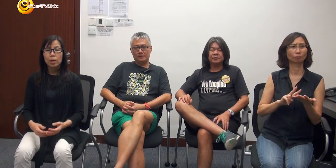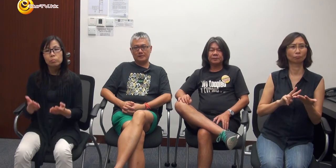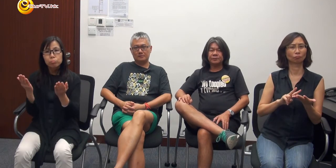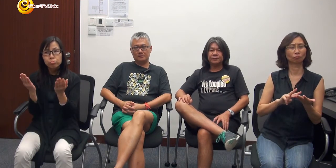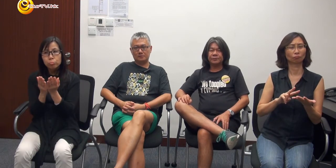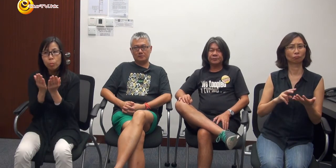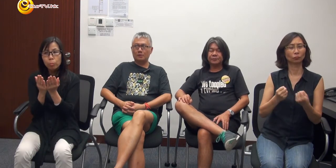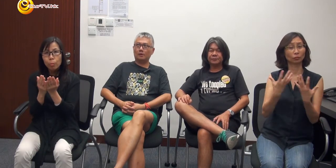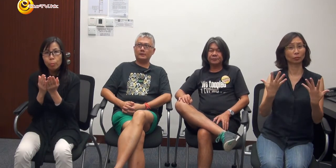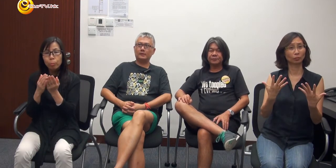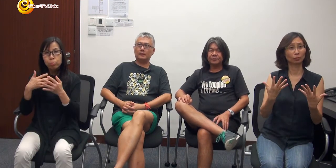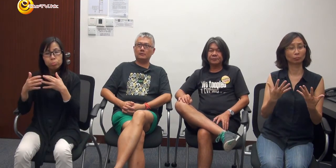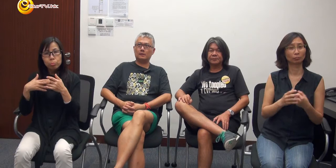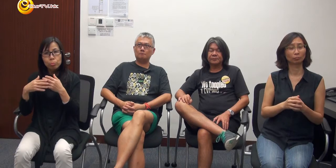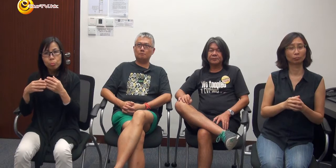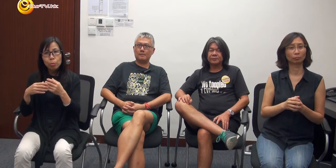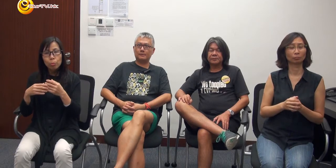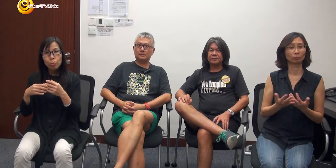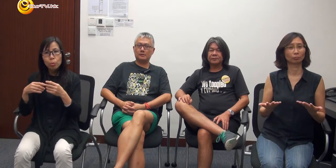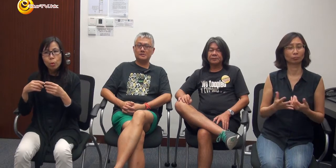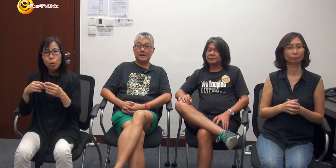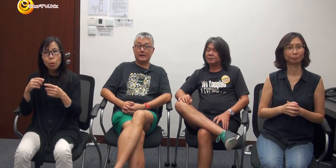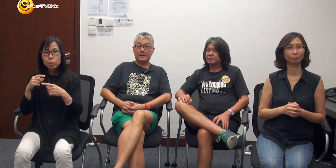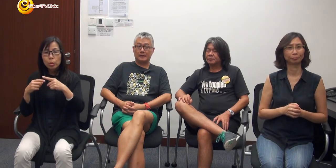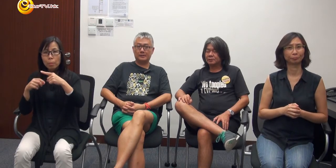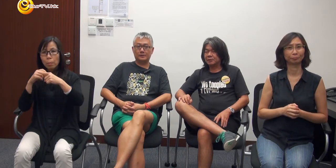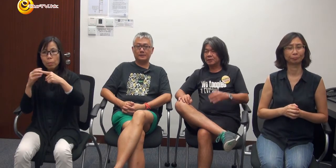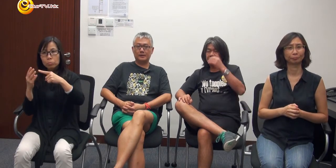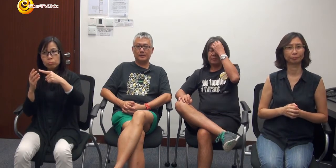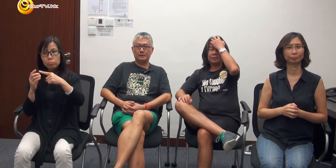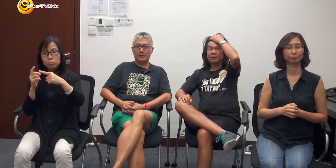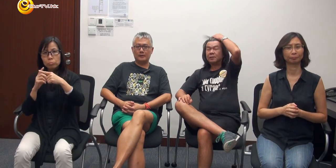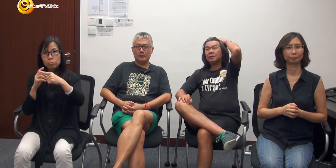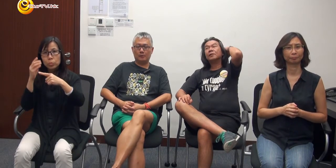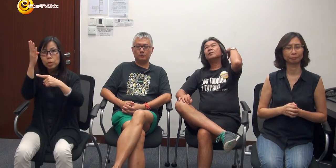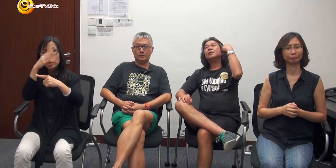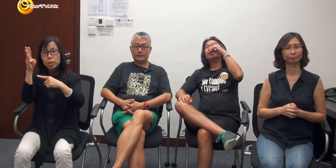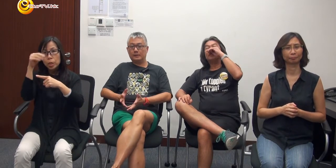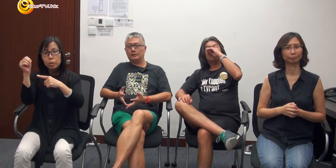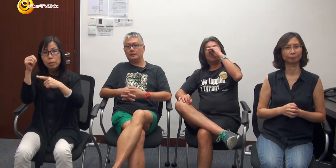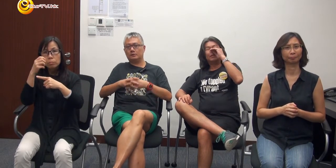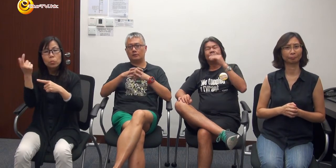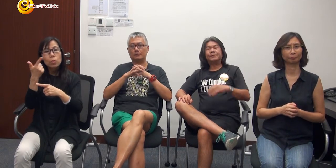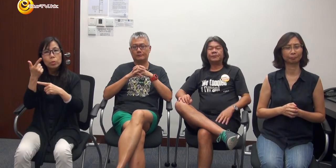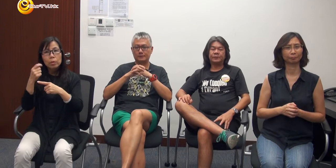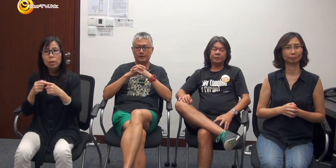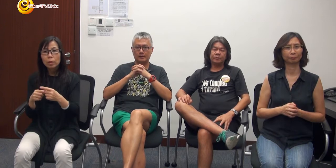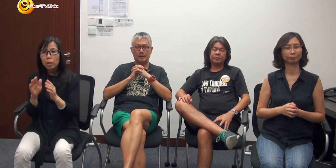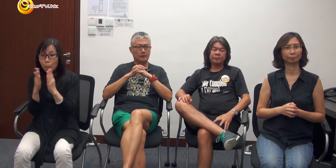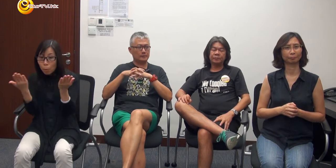實好像佔40%啦，根據一些即係報章、一啲獨立媒體分析，就係其實